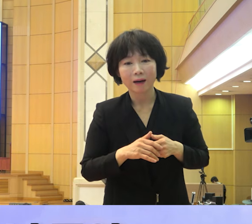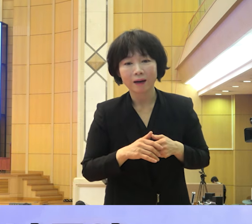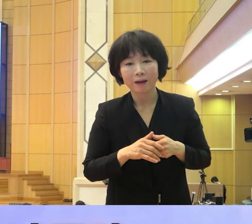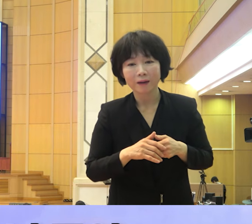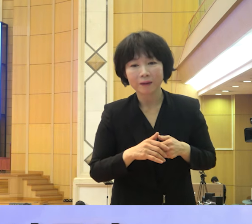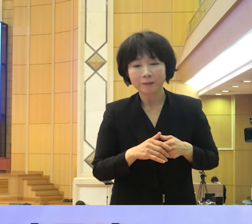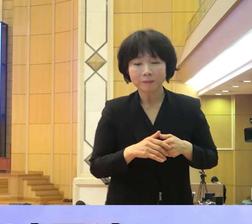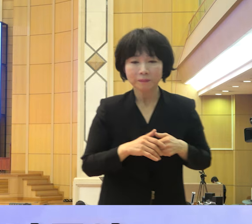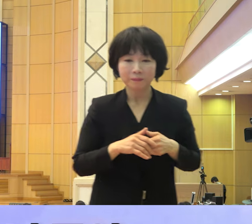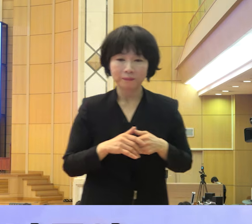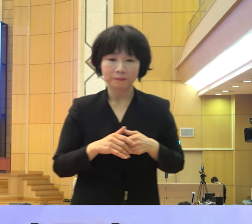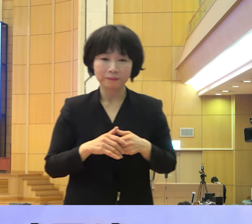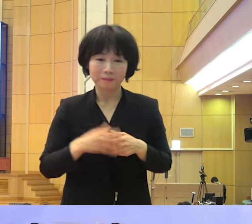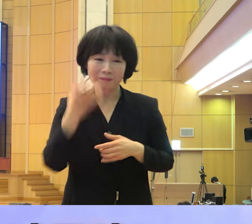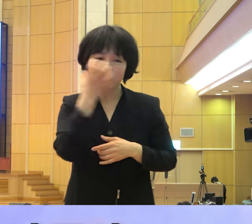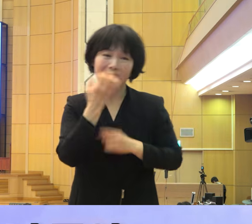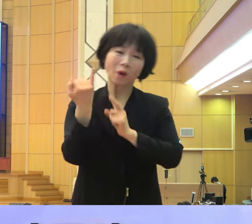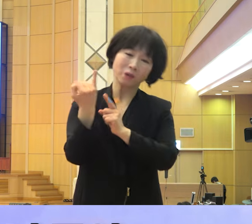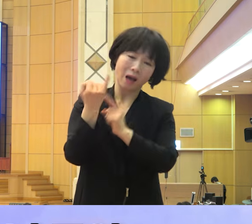들어보니